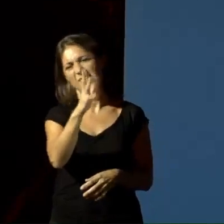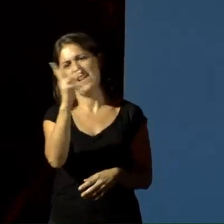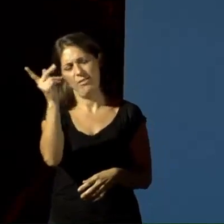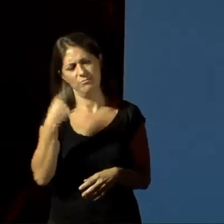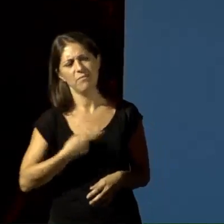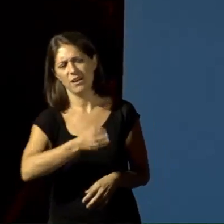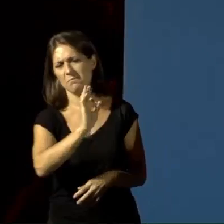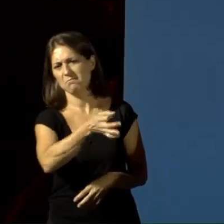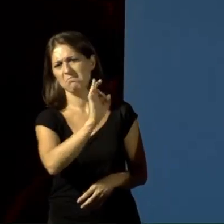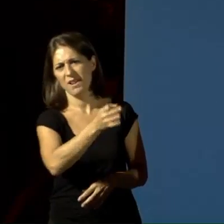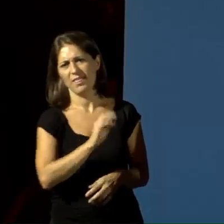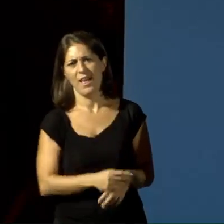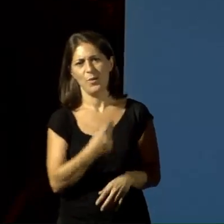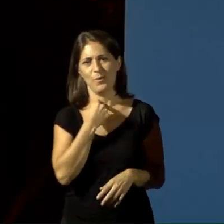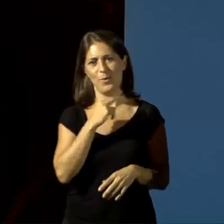Efectivamente.